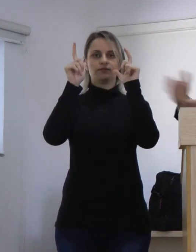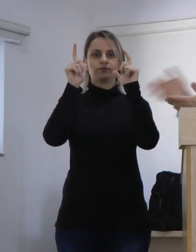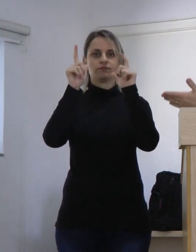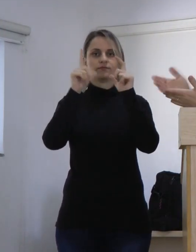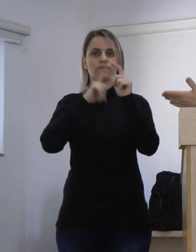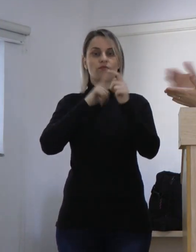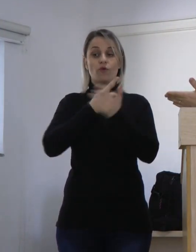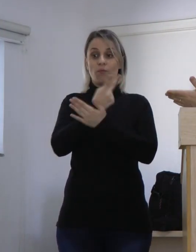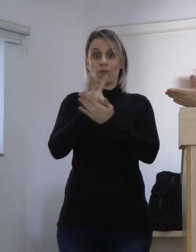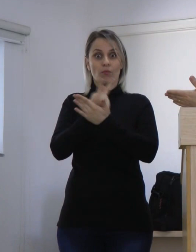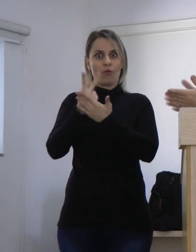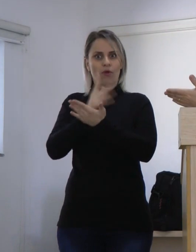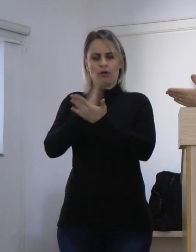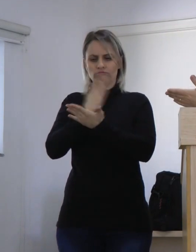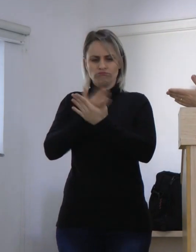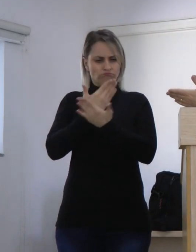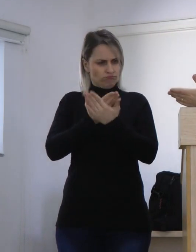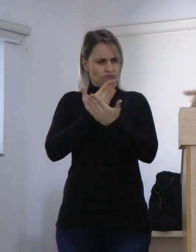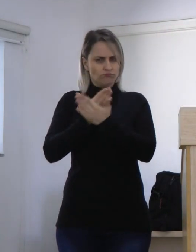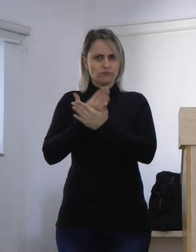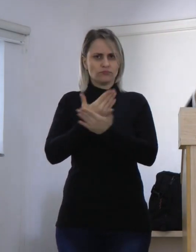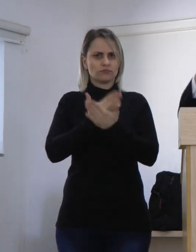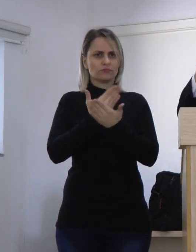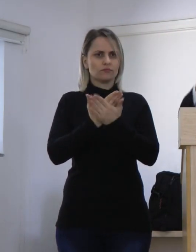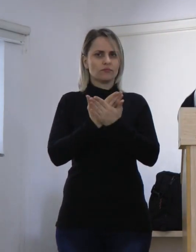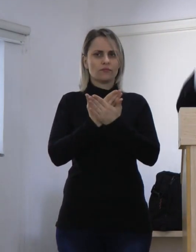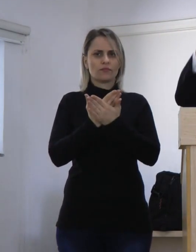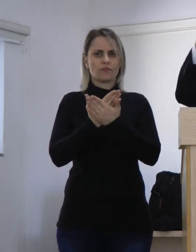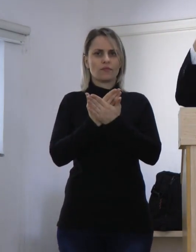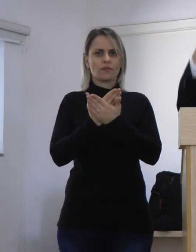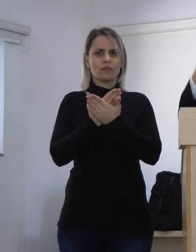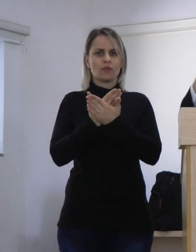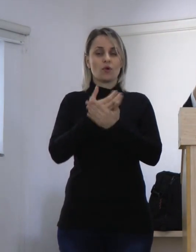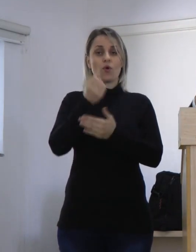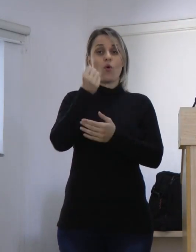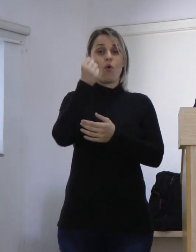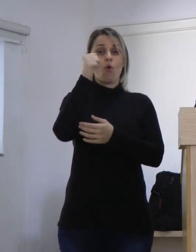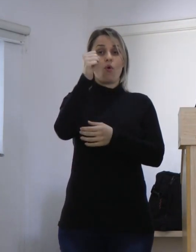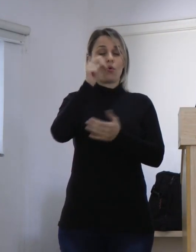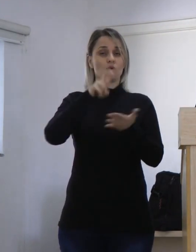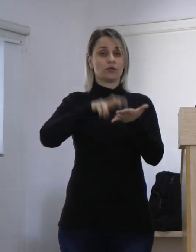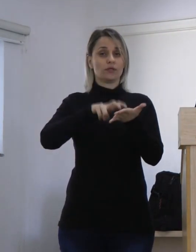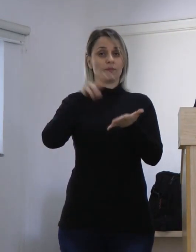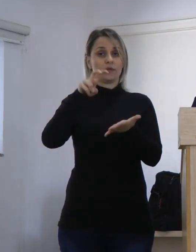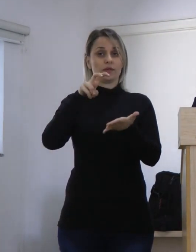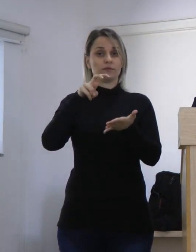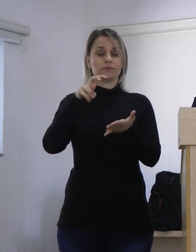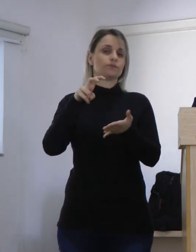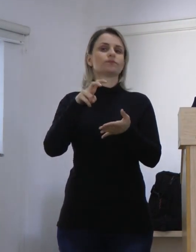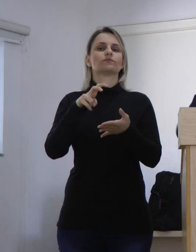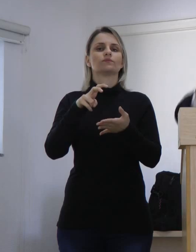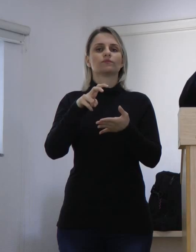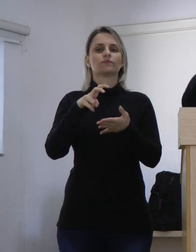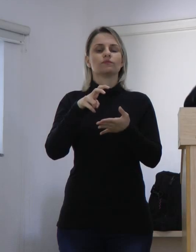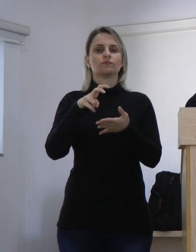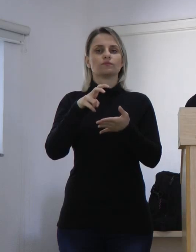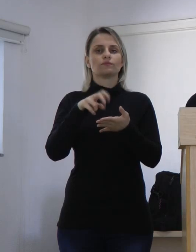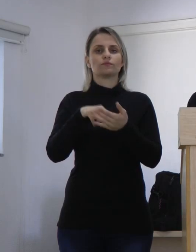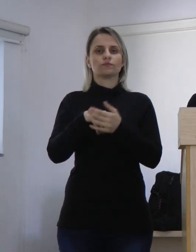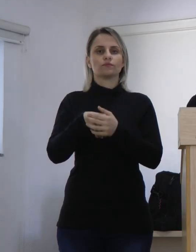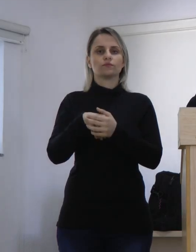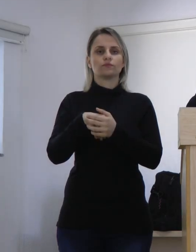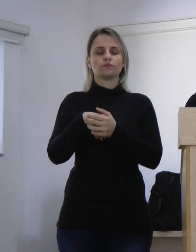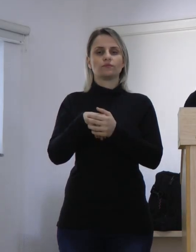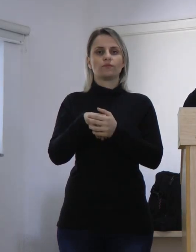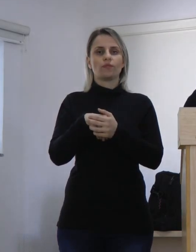foi pegar os livros e foi estudar. 8 horas da manhã ele estava de pé, e quando o